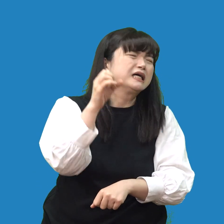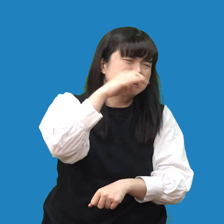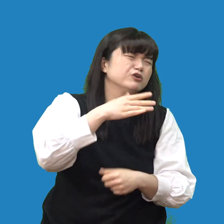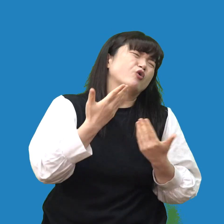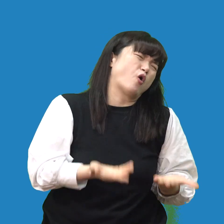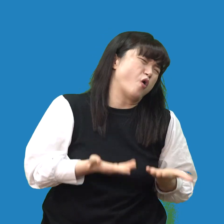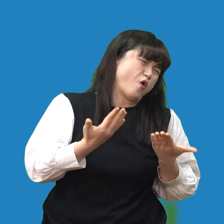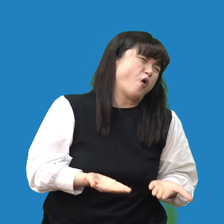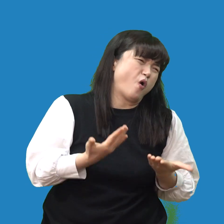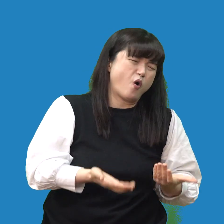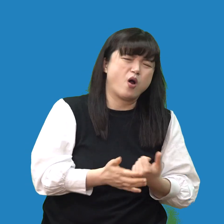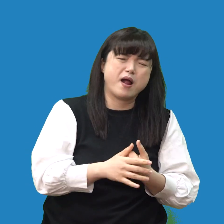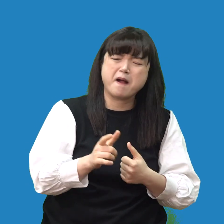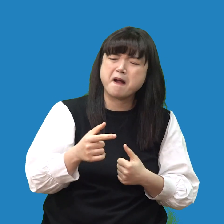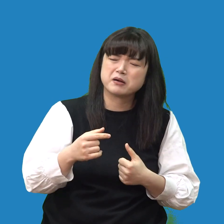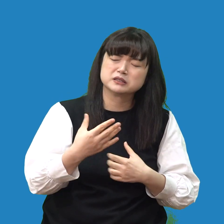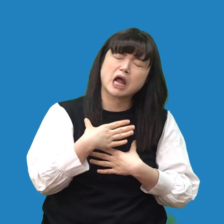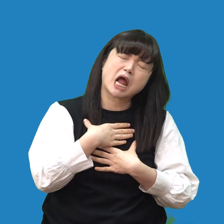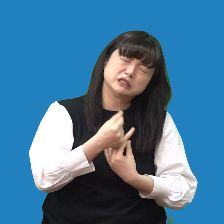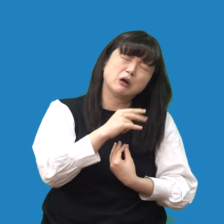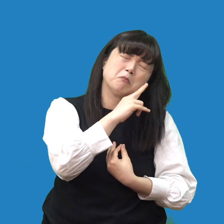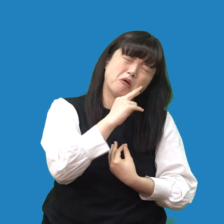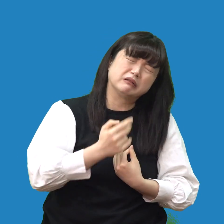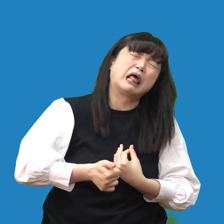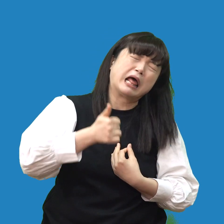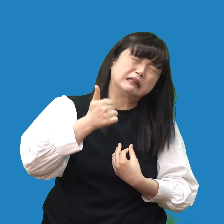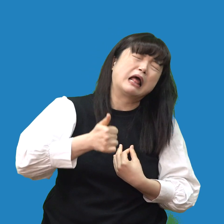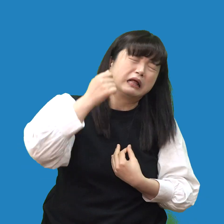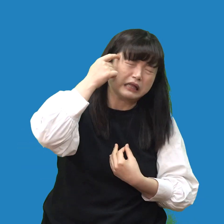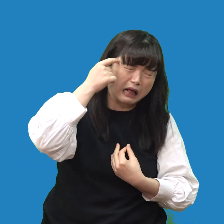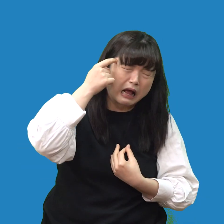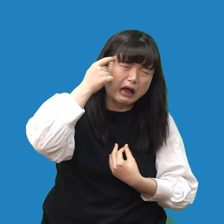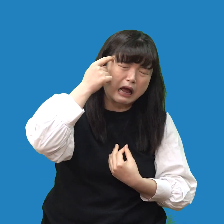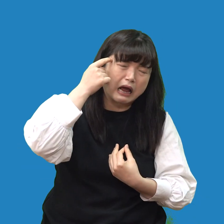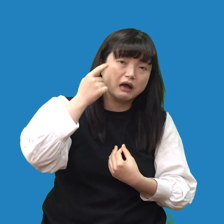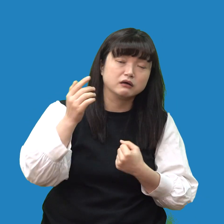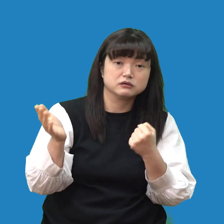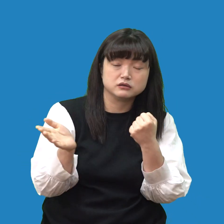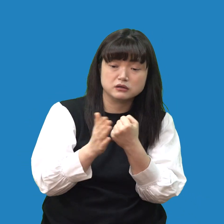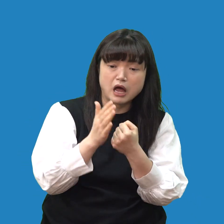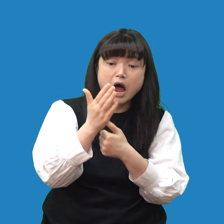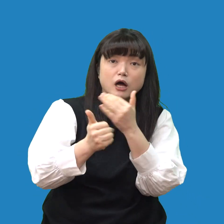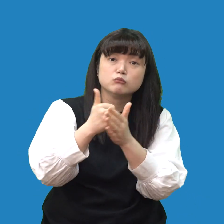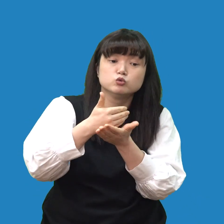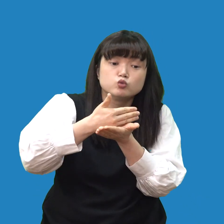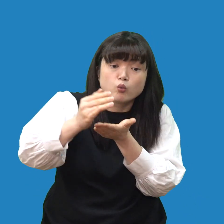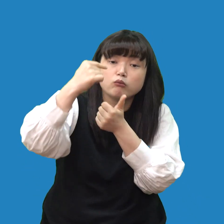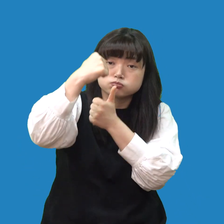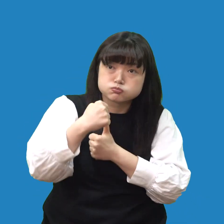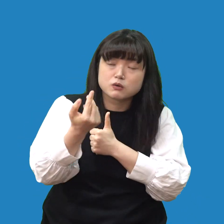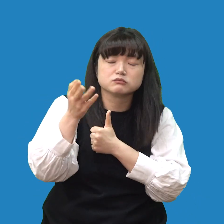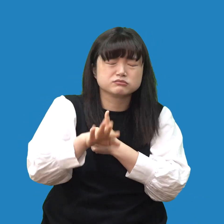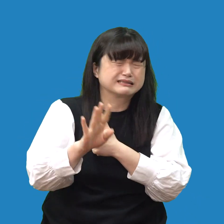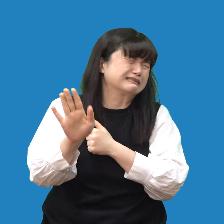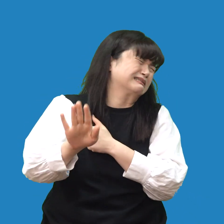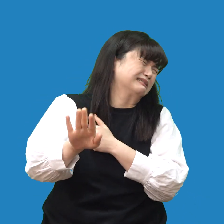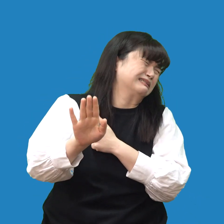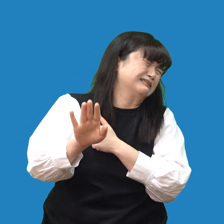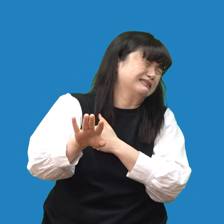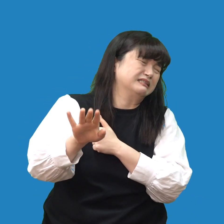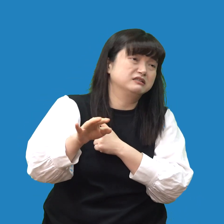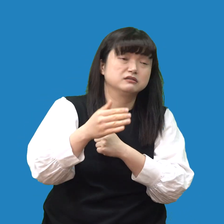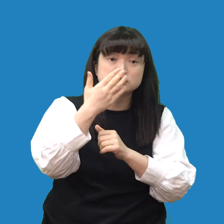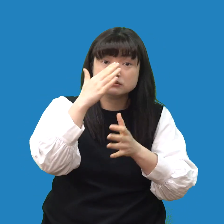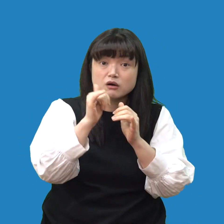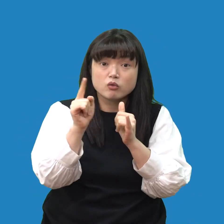쉬자, 좀 더 빨리 안정을 찾자 이런 마음 때문에 하나님은 쫓아내라고 했는데 그러나 이스라엘은